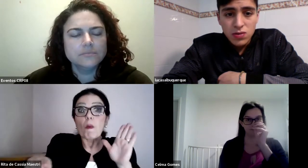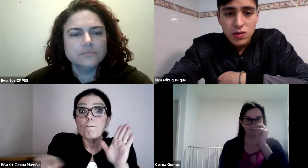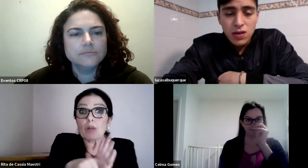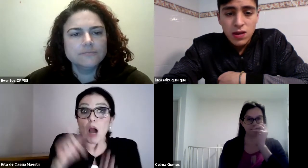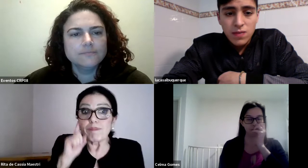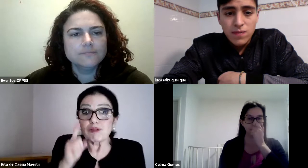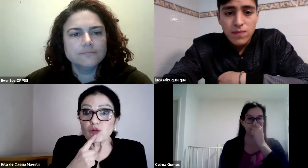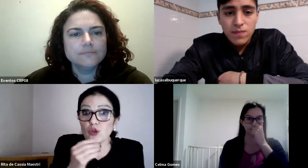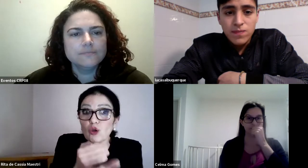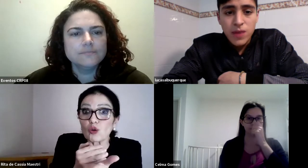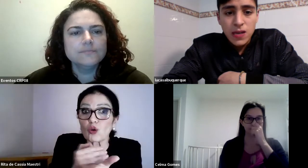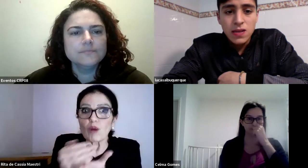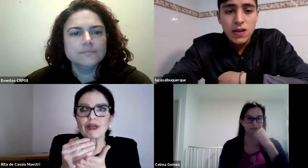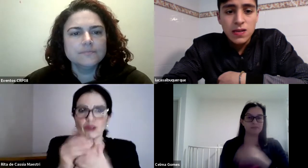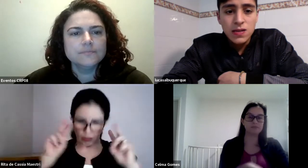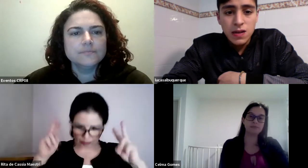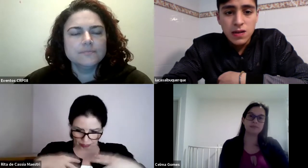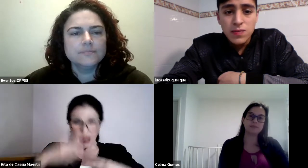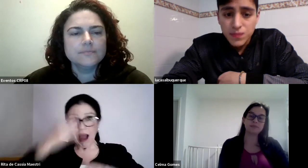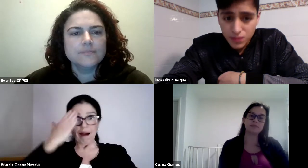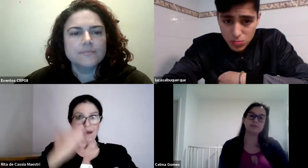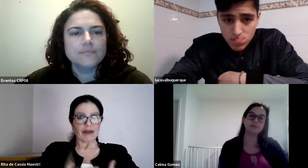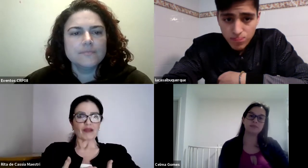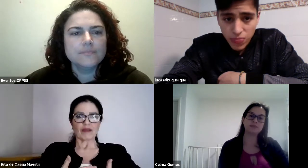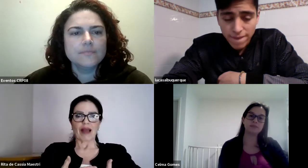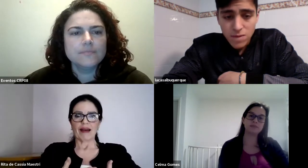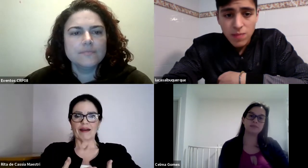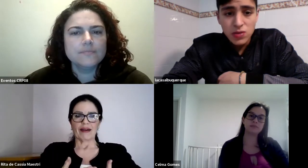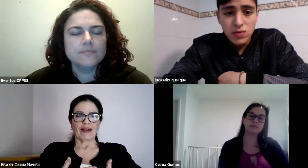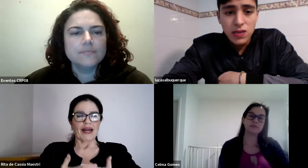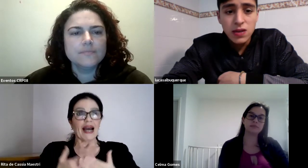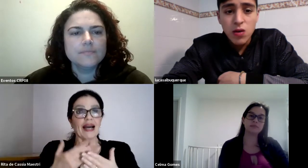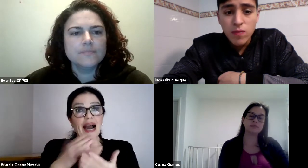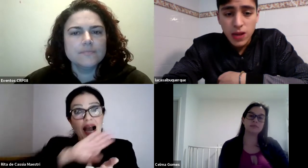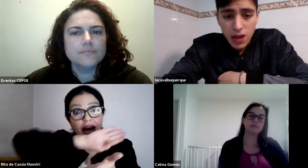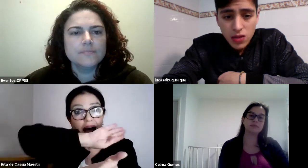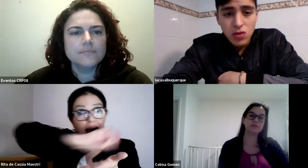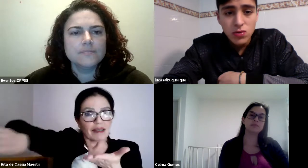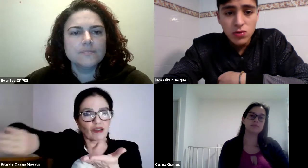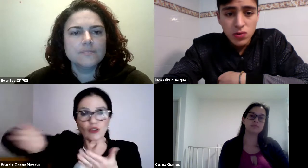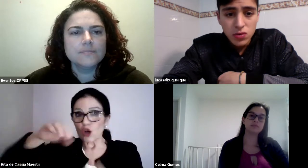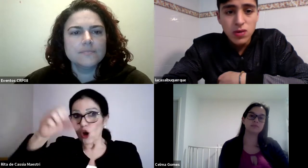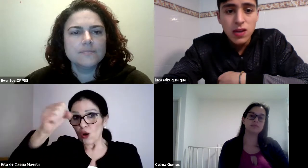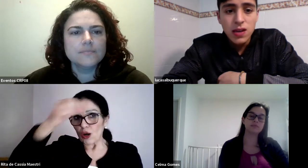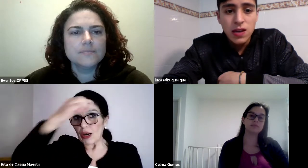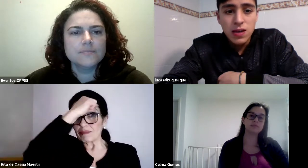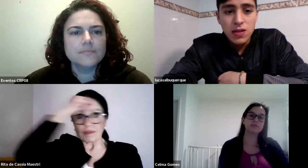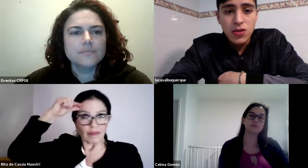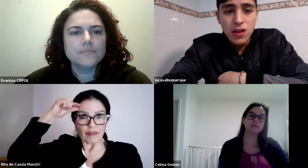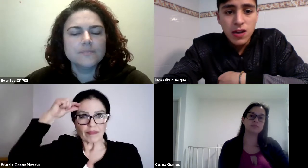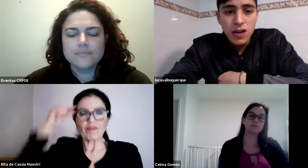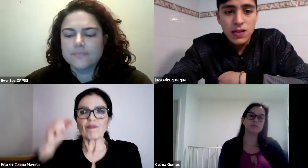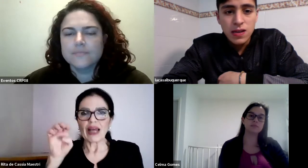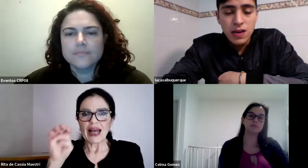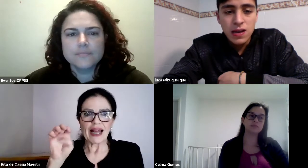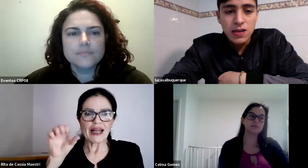surdo, ele passa a ser uma pessoa que se compreende como surdo e